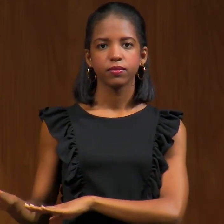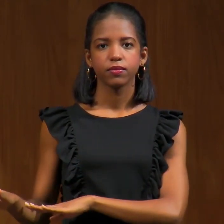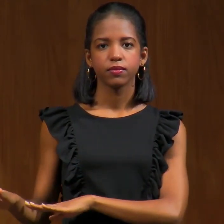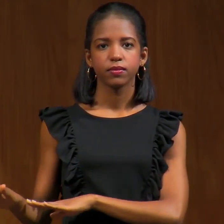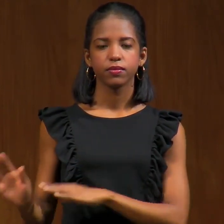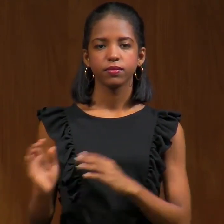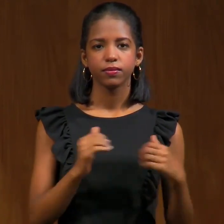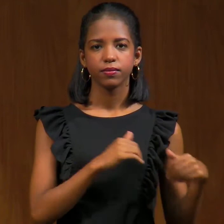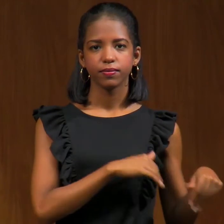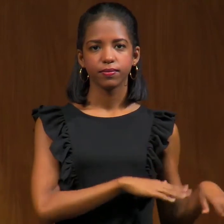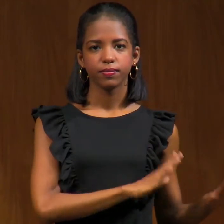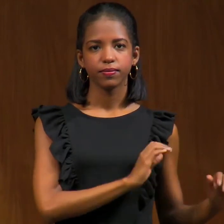Hawái,